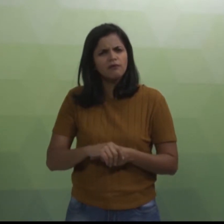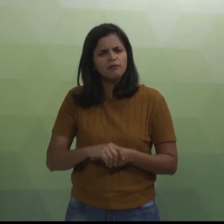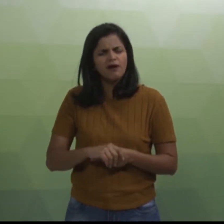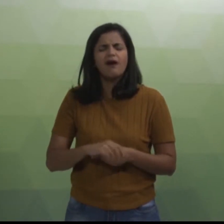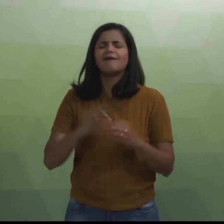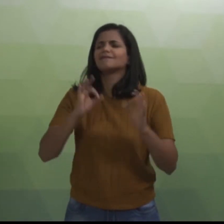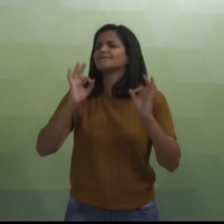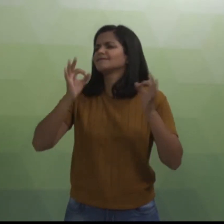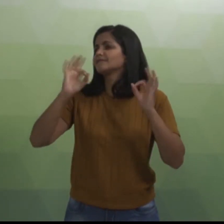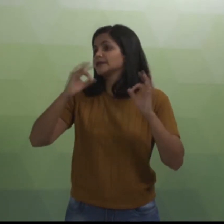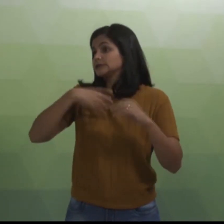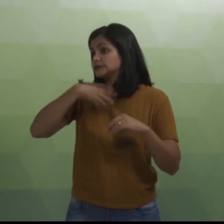Ah, sim, esqueci.